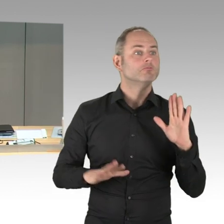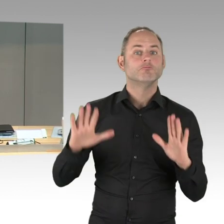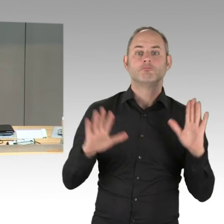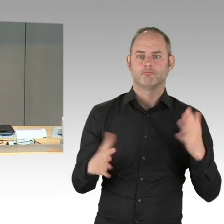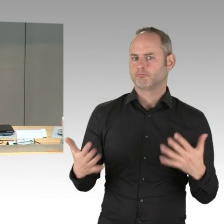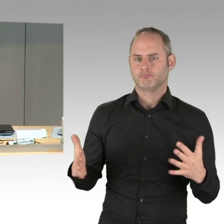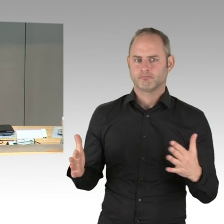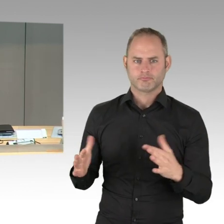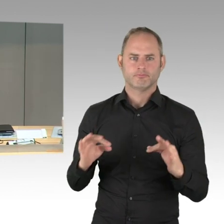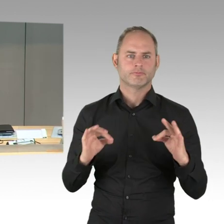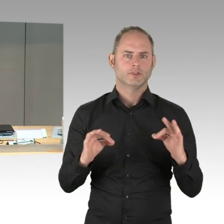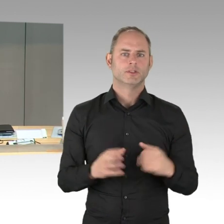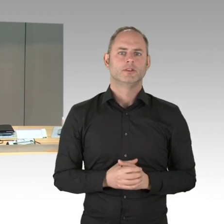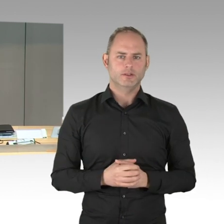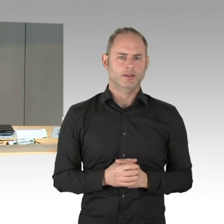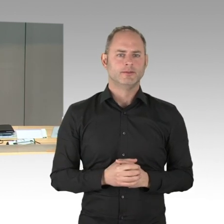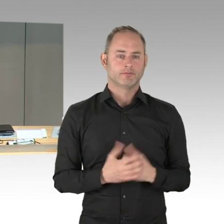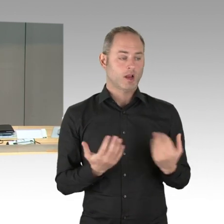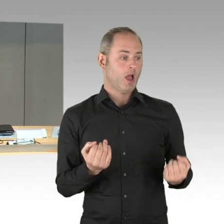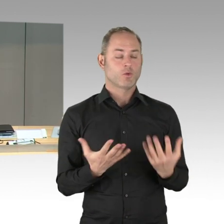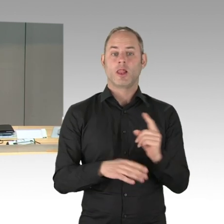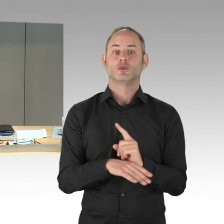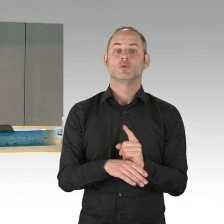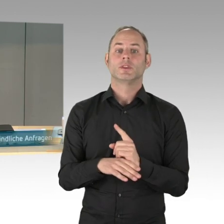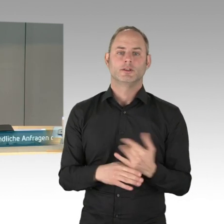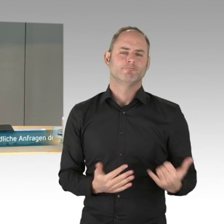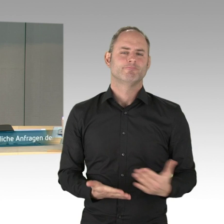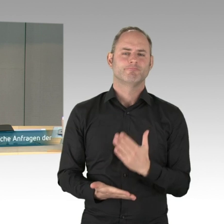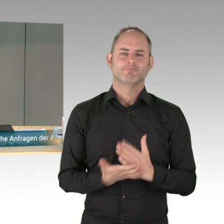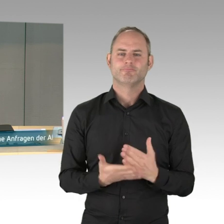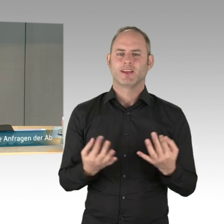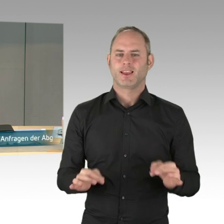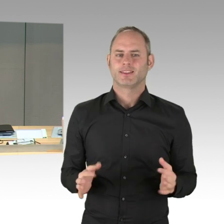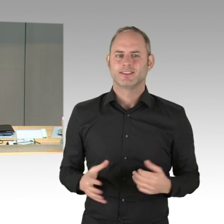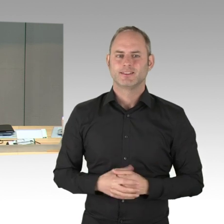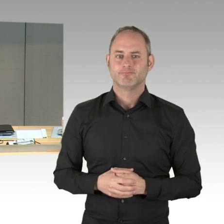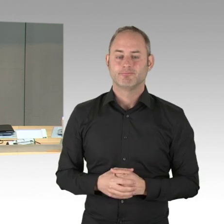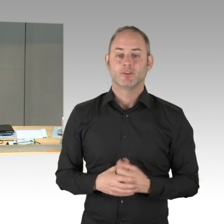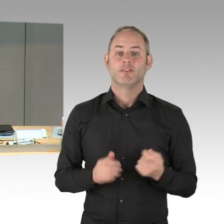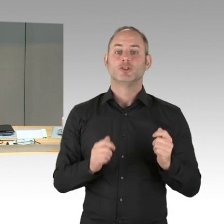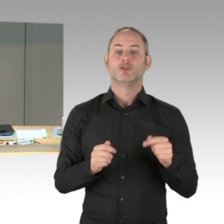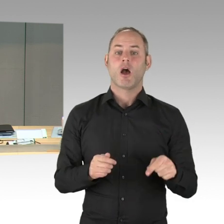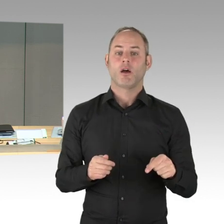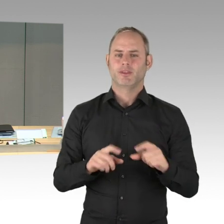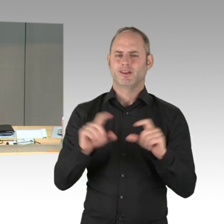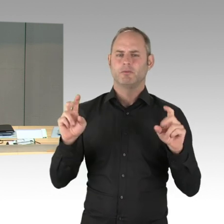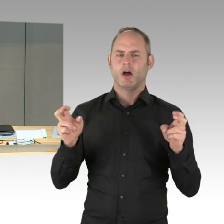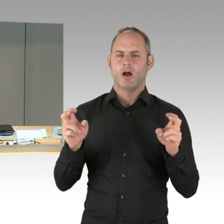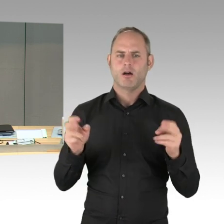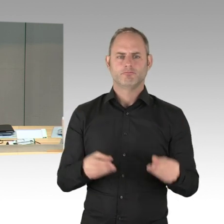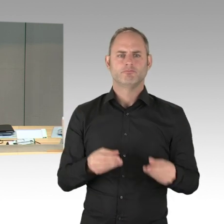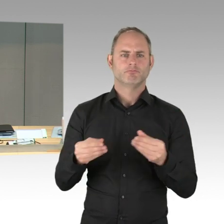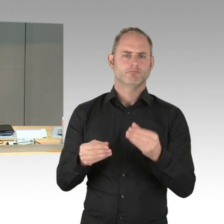Jugend und Familie, an den Ausschuss für Innere Sicherheit und Ordnung, an den Ausschuss für Integration, Arbeit und Soziales an den Ausschuss für